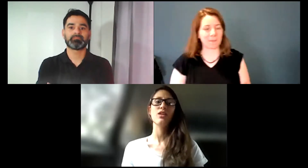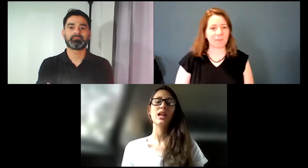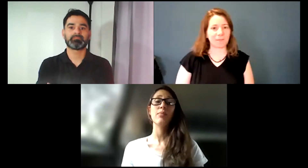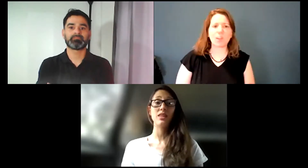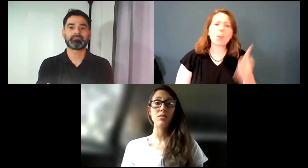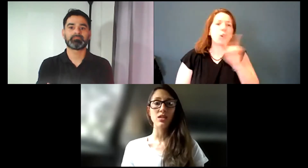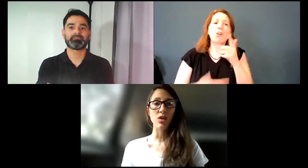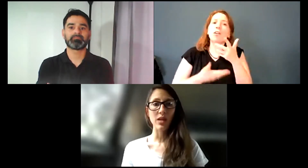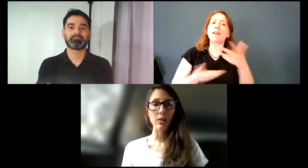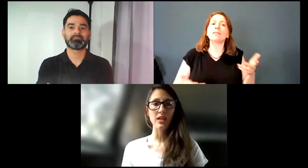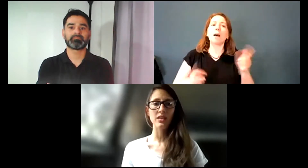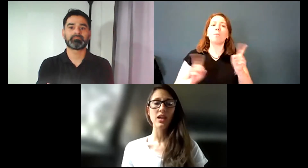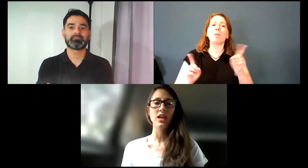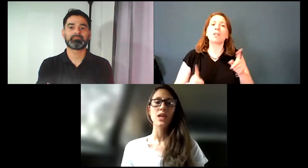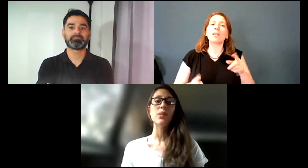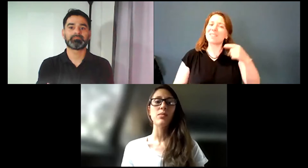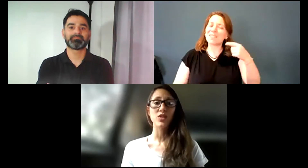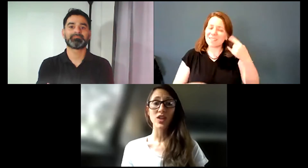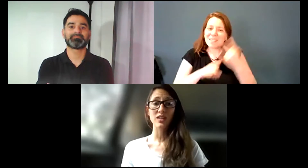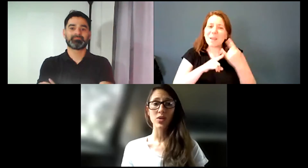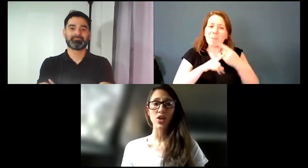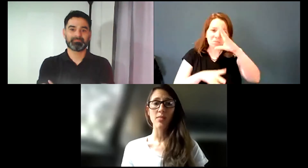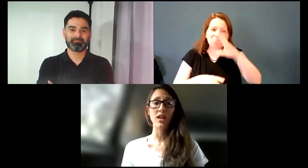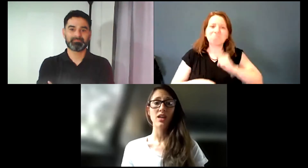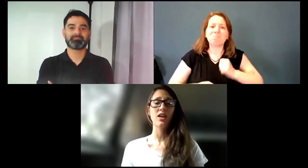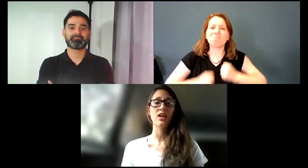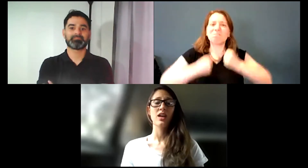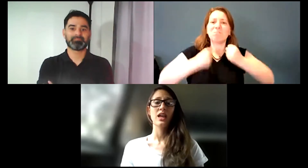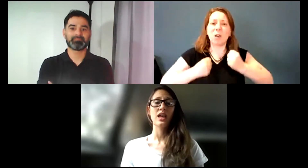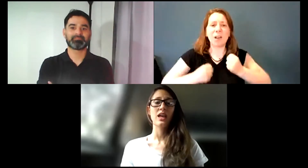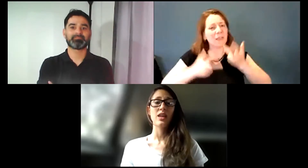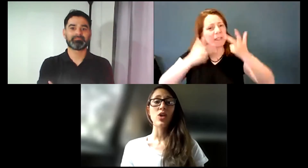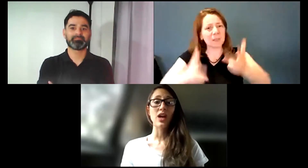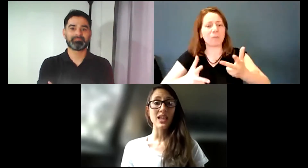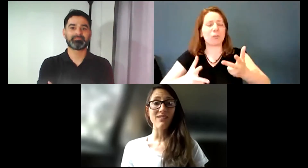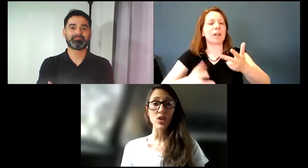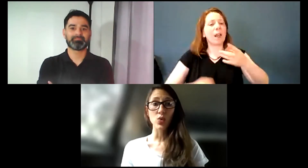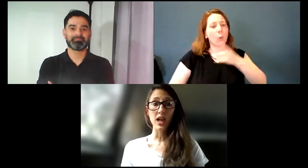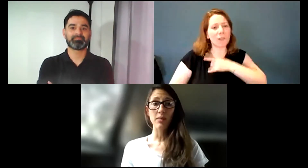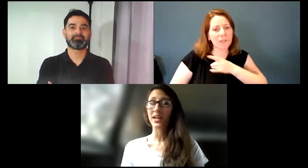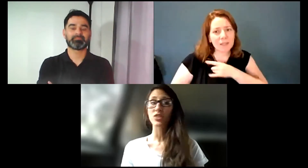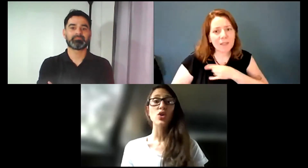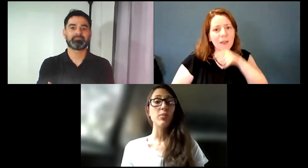la pandemia en 2020 implementó este programa de modalidad virtual para todo el